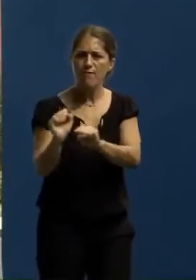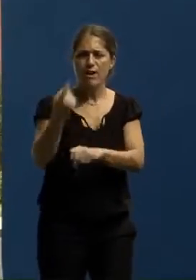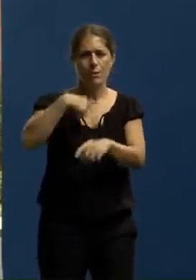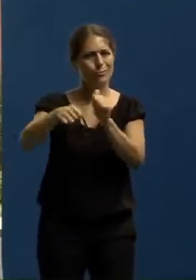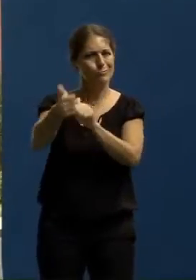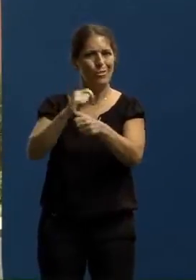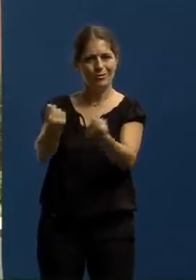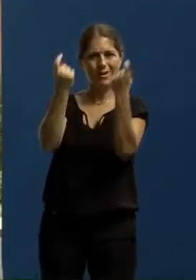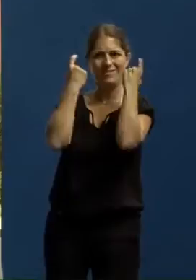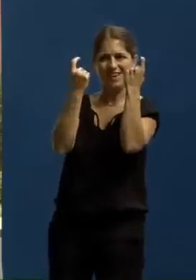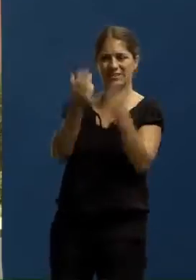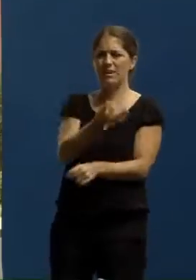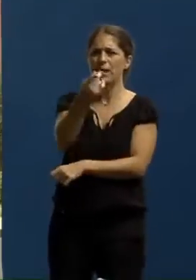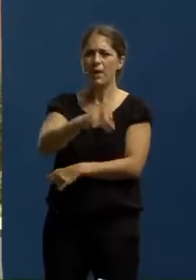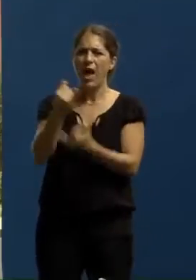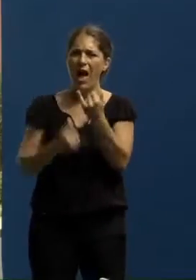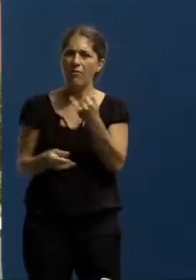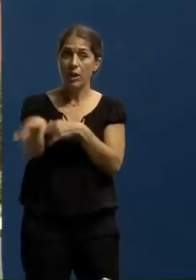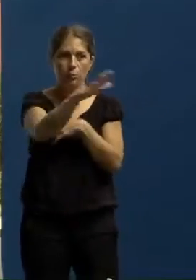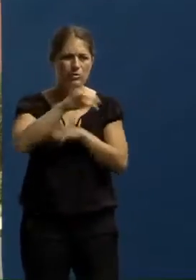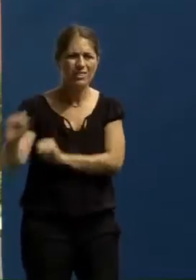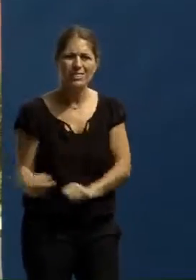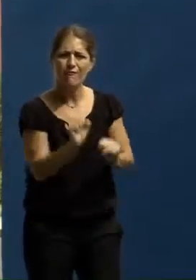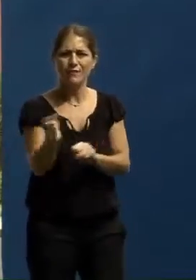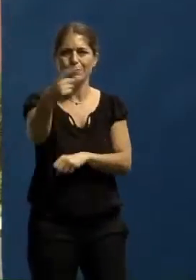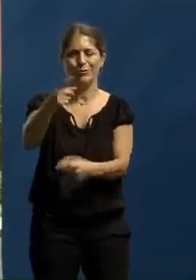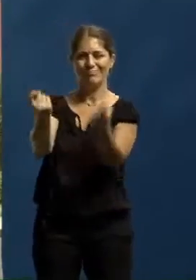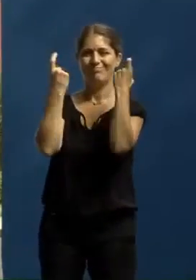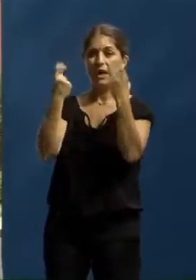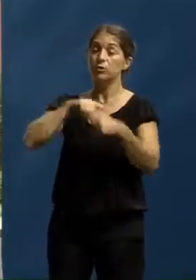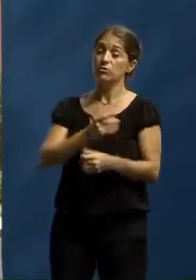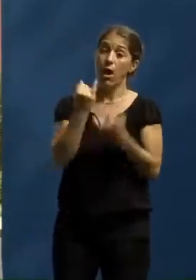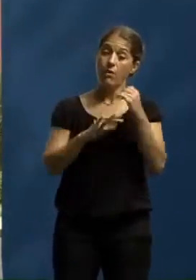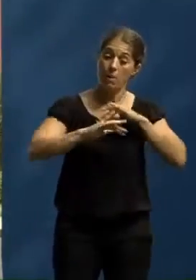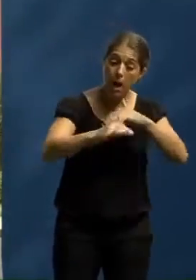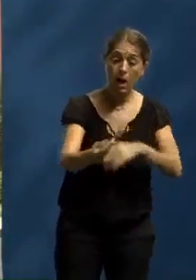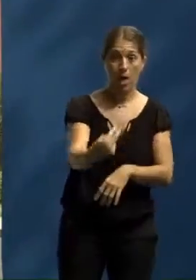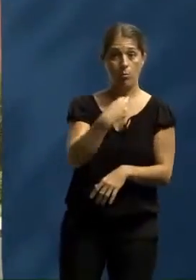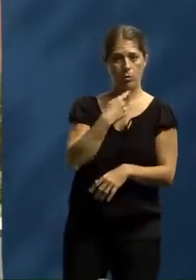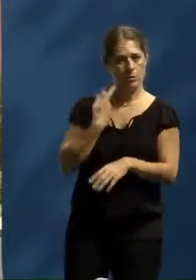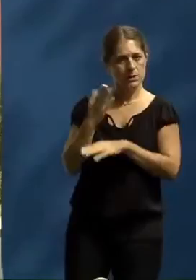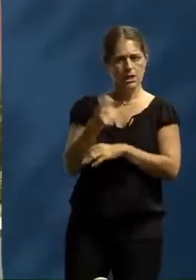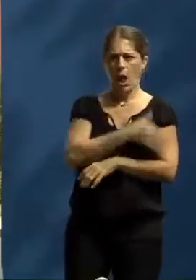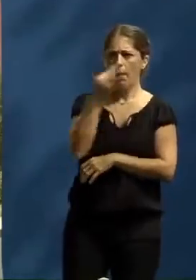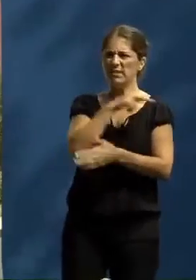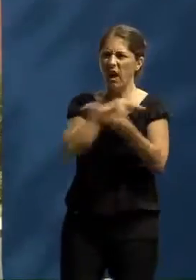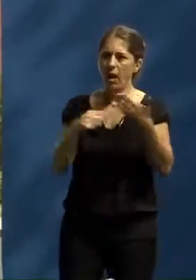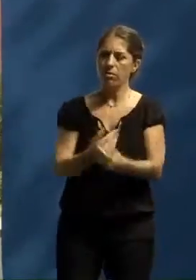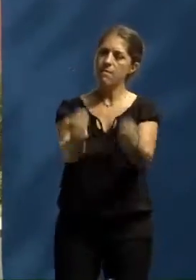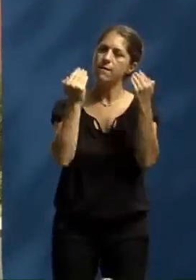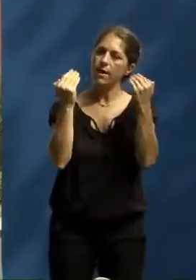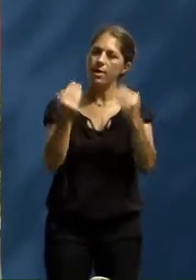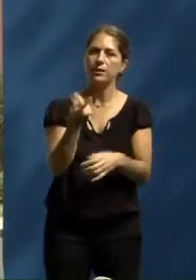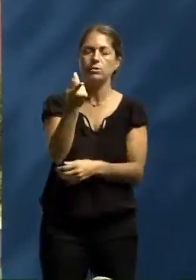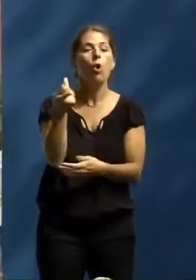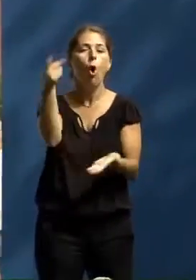sector e da defensa dun medio que é bon para todos. Así que en nome da Marea e en nome do conxunto de Galicia, gracias. Gracias por dar exemplo unha